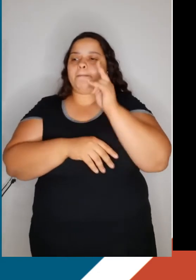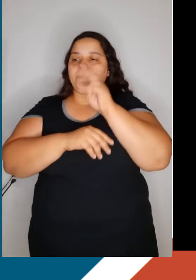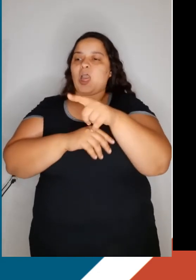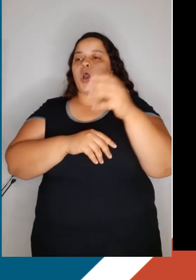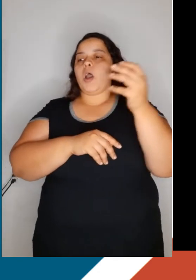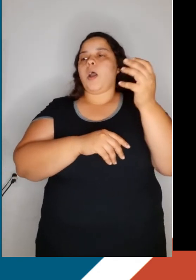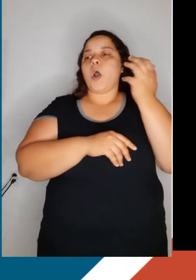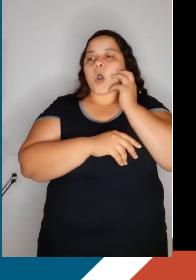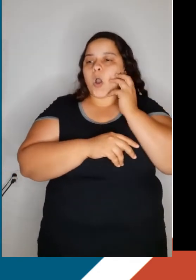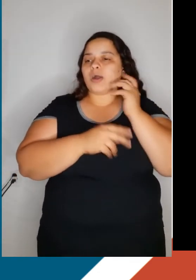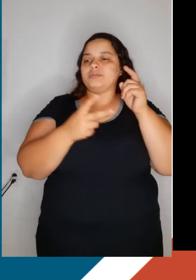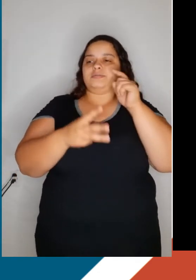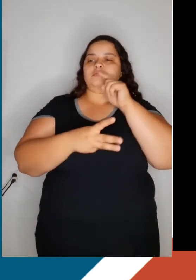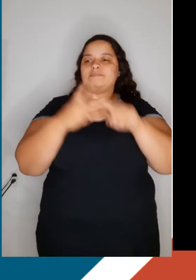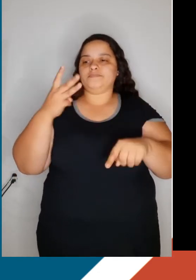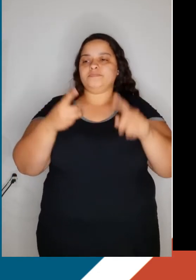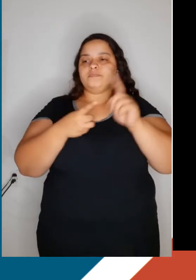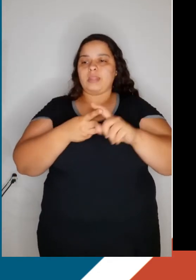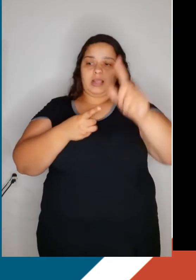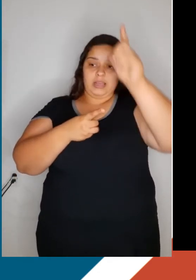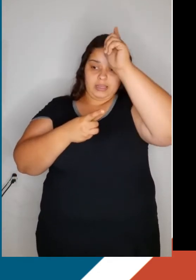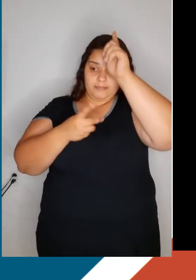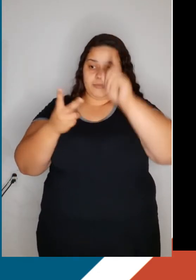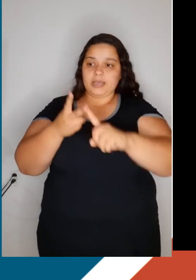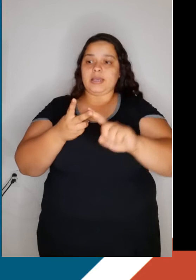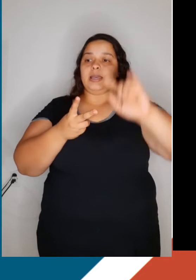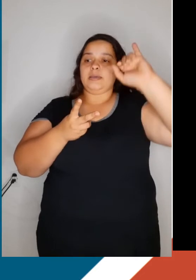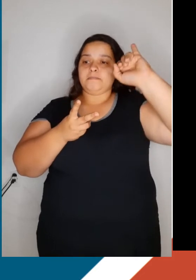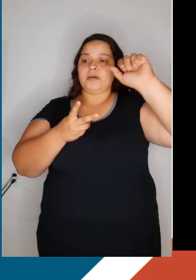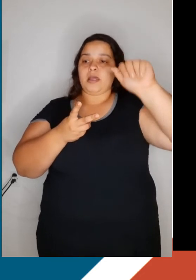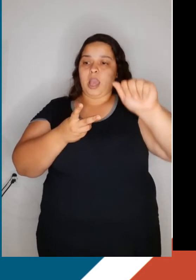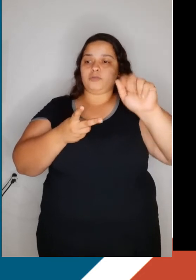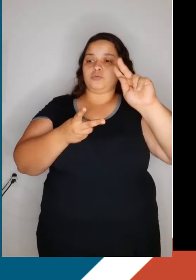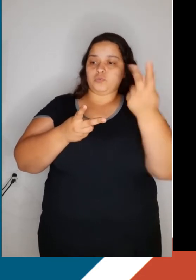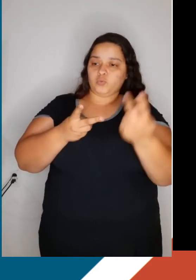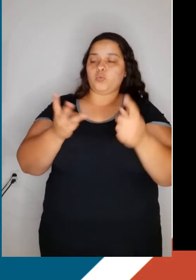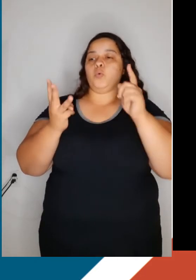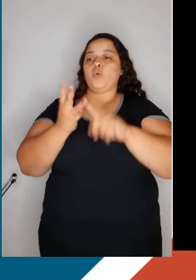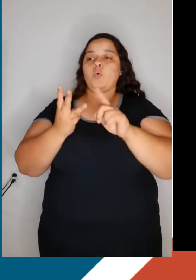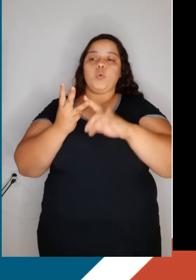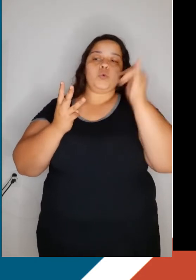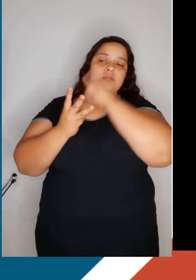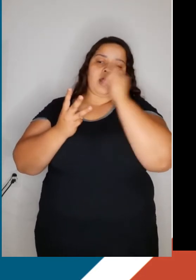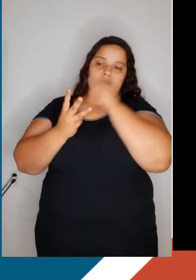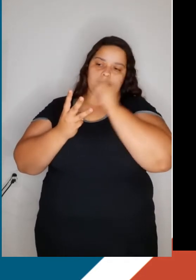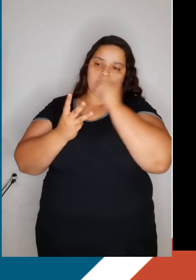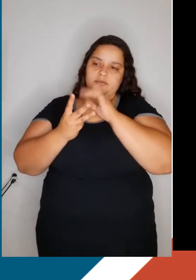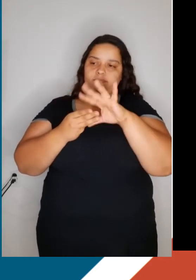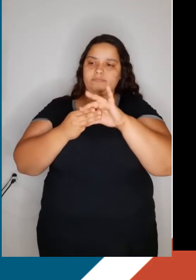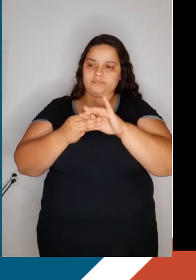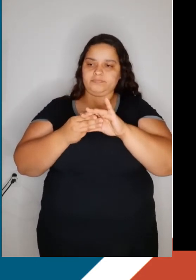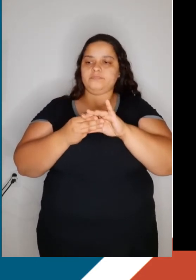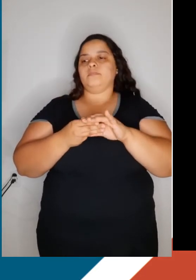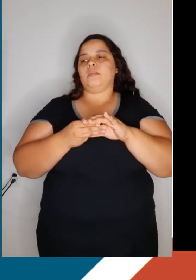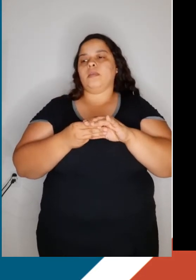de rosa, né? A Tríplice Aliança é formada pela Alemanha, o Império Austro-Húngaro e a Itália. Isso é princípio, outras nações vão entrar